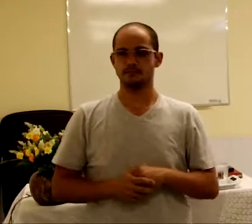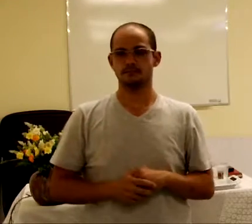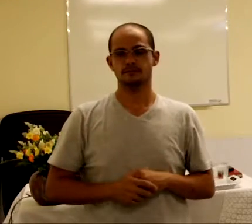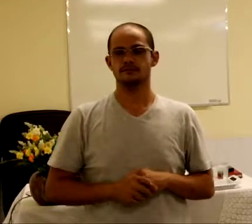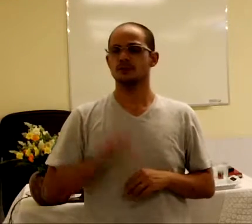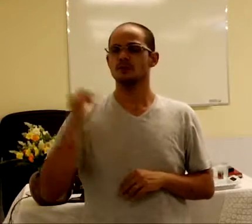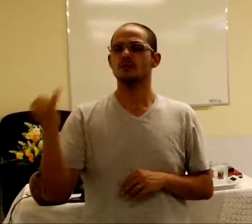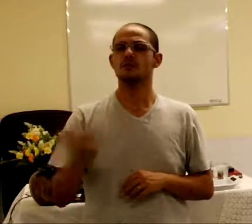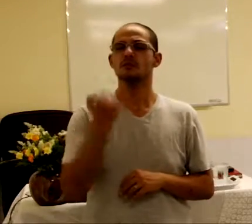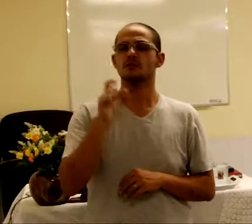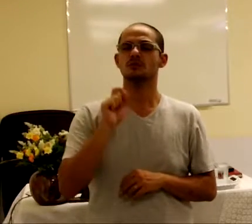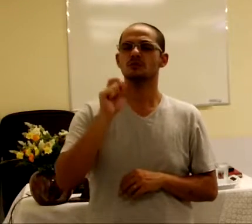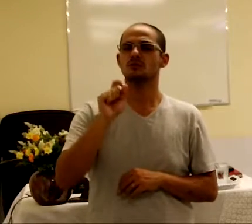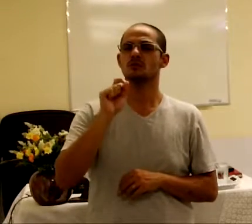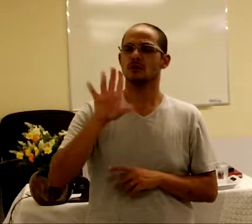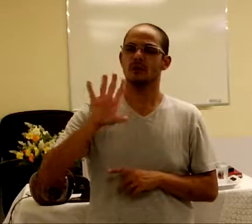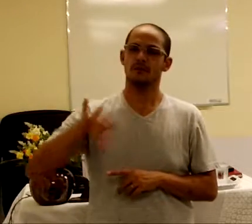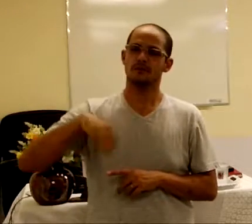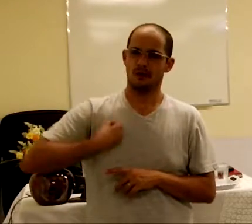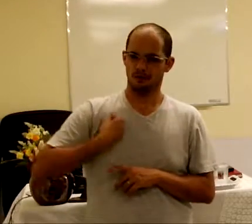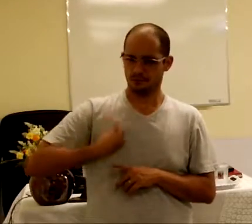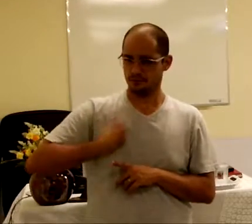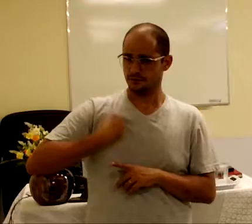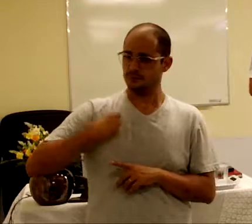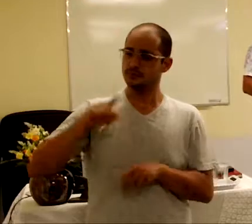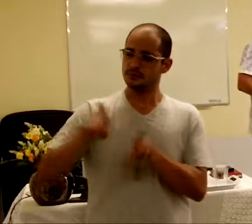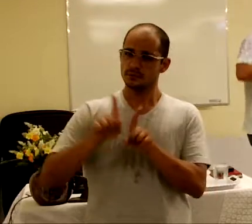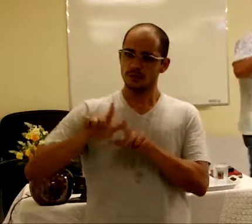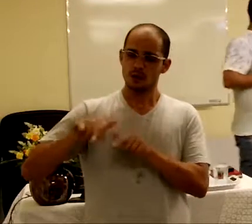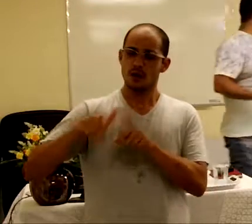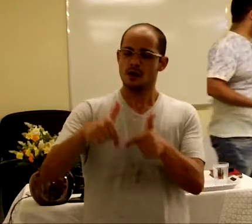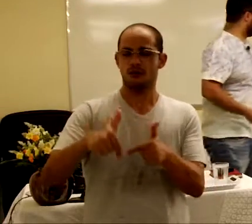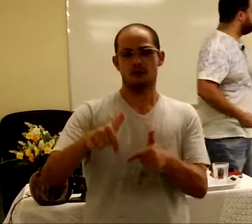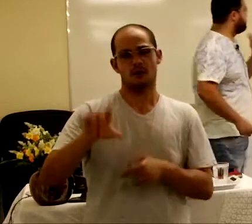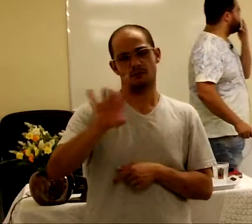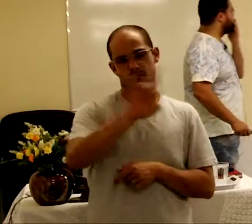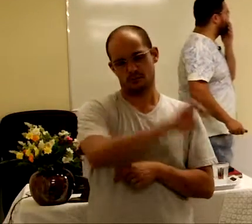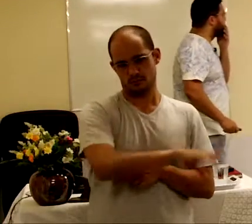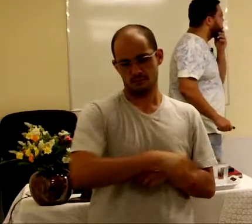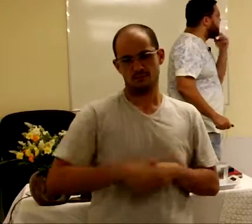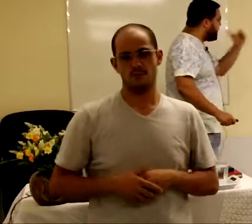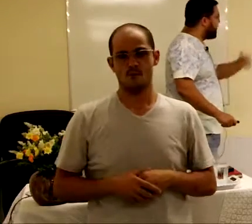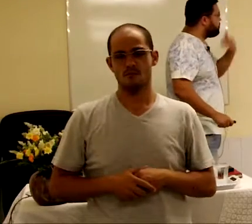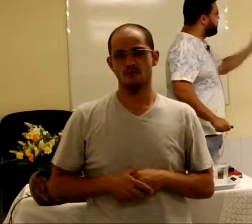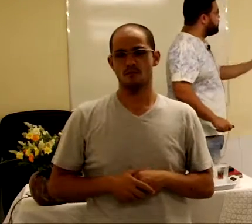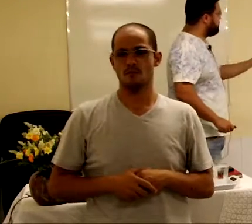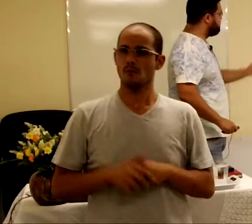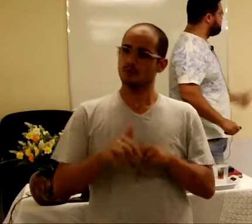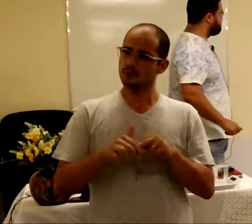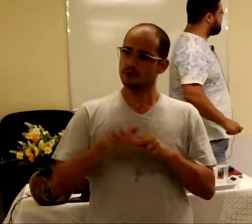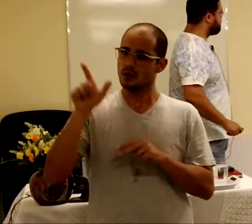O que importa é a existência e a ação dessa força divina na vida de cada um, né? Que é